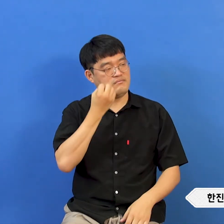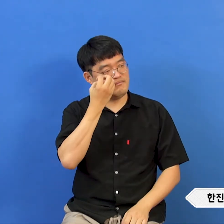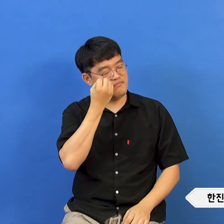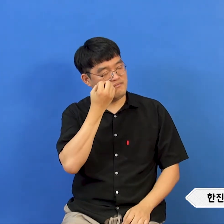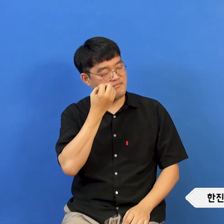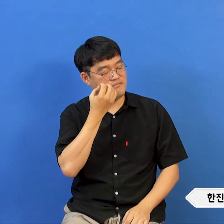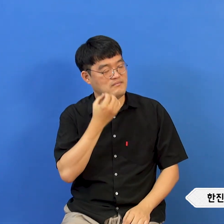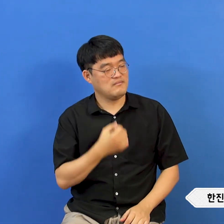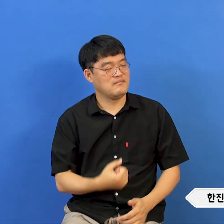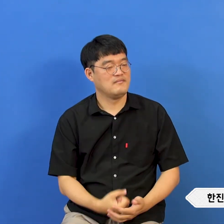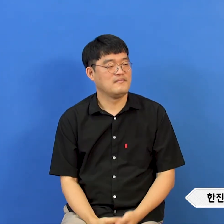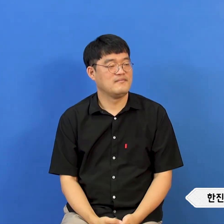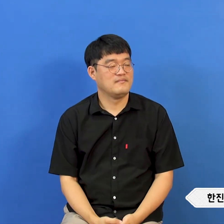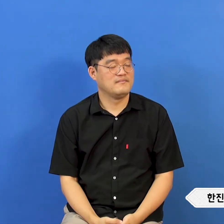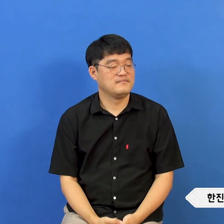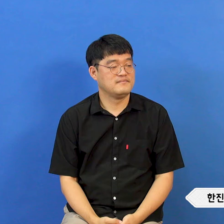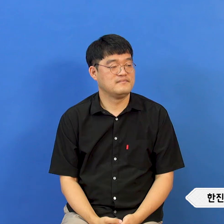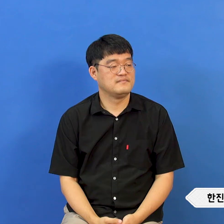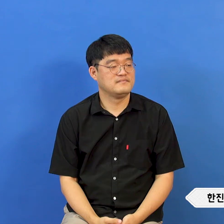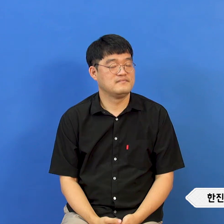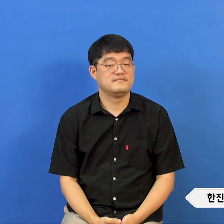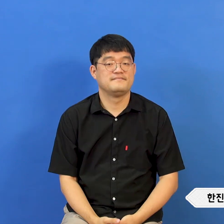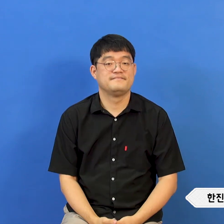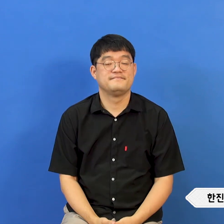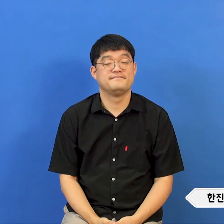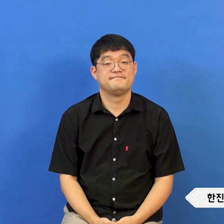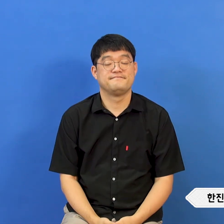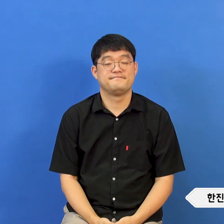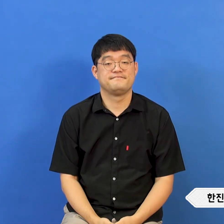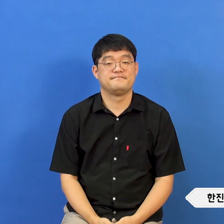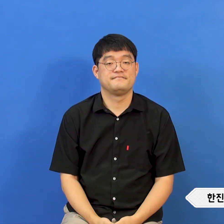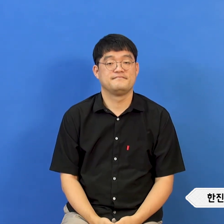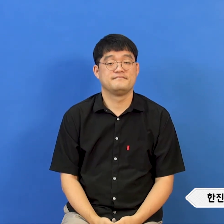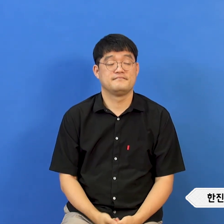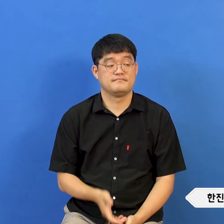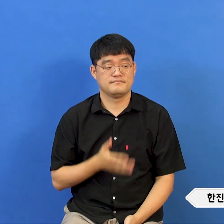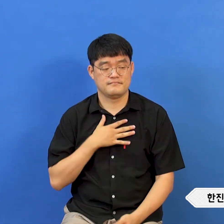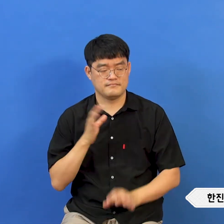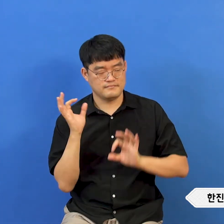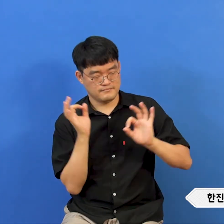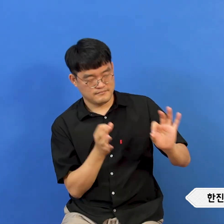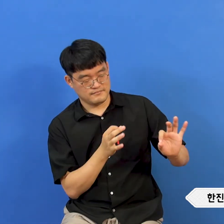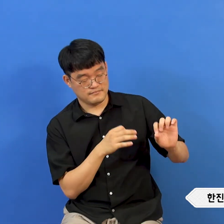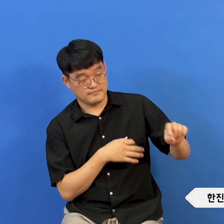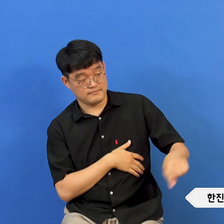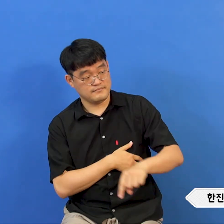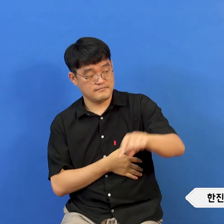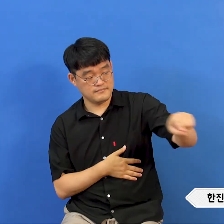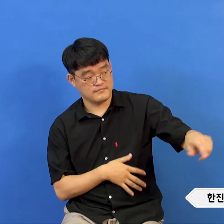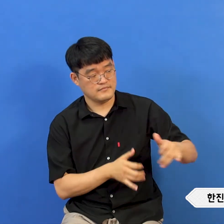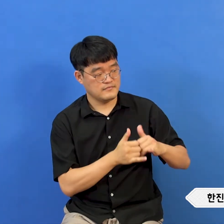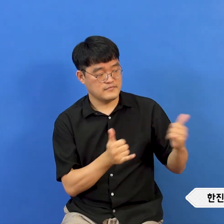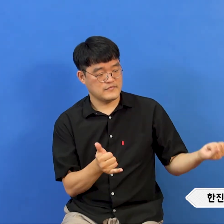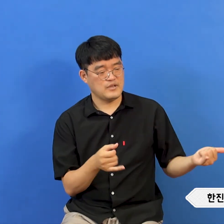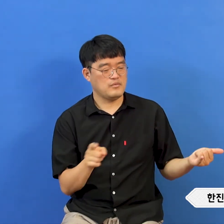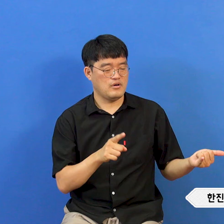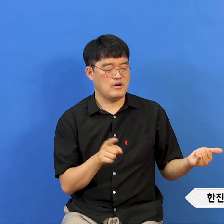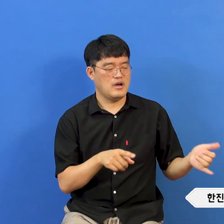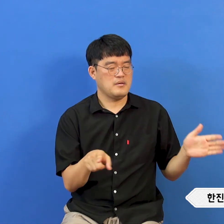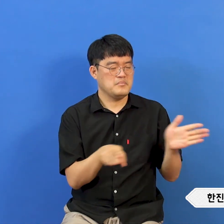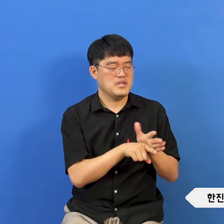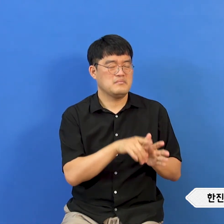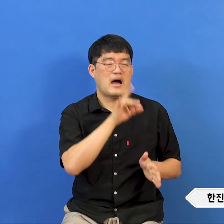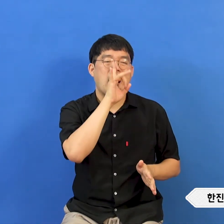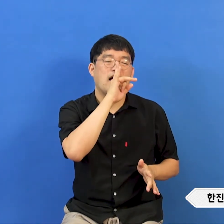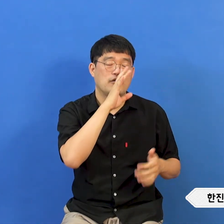머리가 휘날리네. 제가 보기에는 그런 사람들은 안 믿어져서 발광을